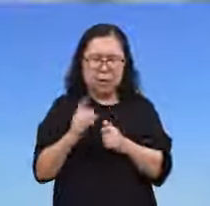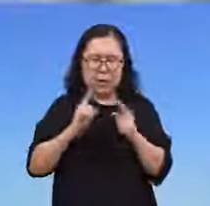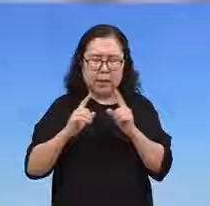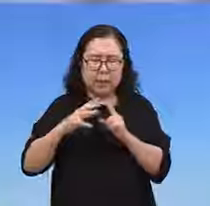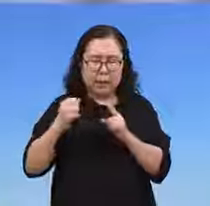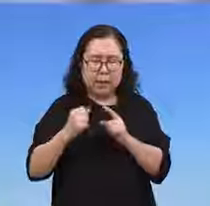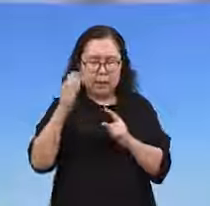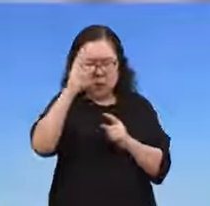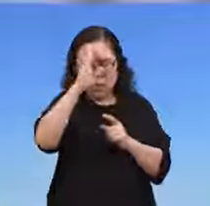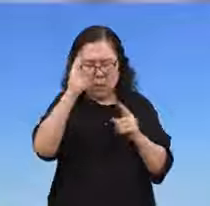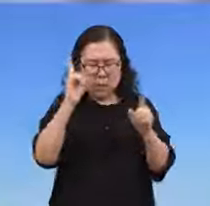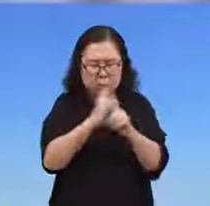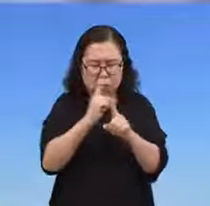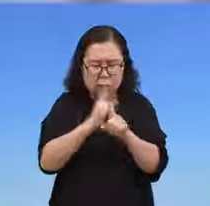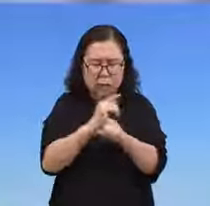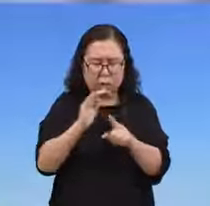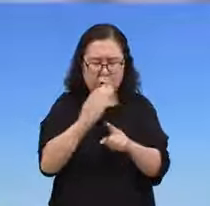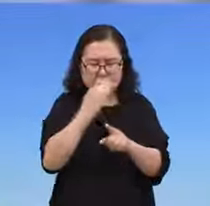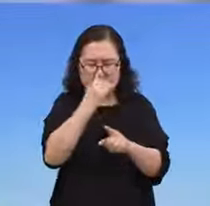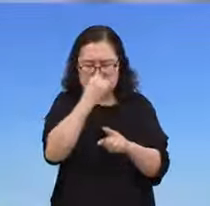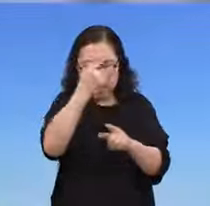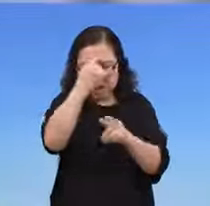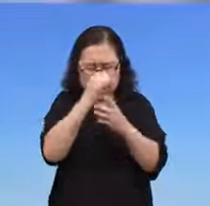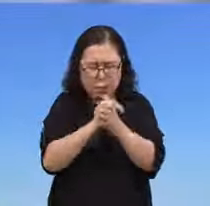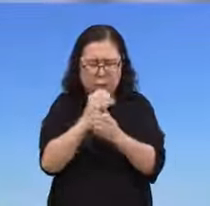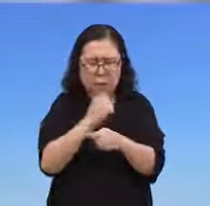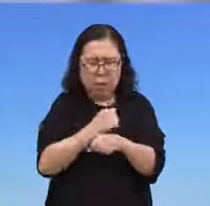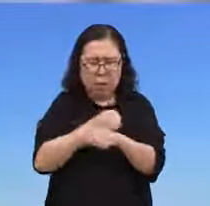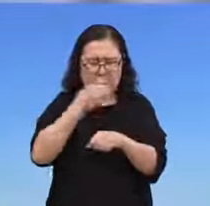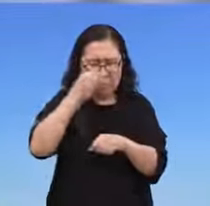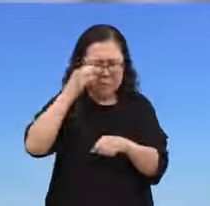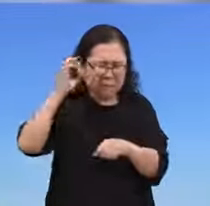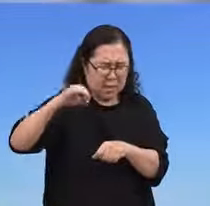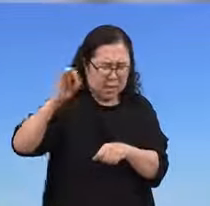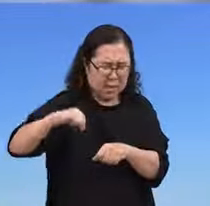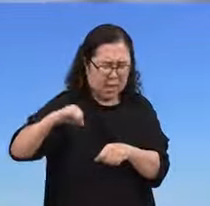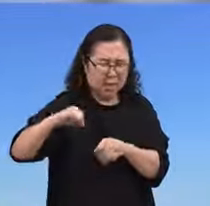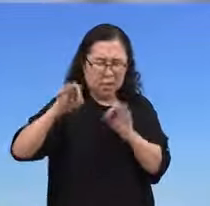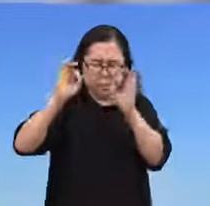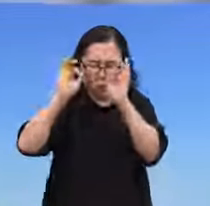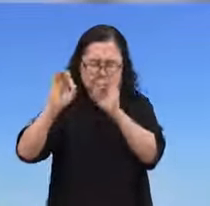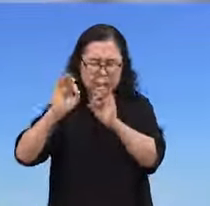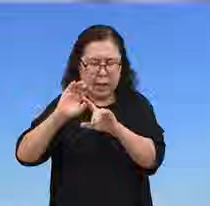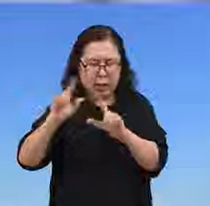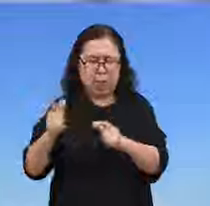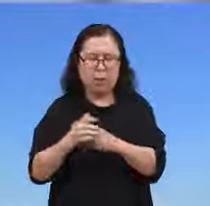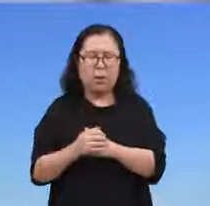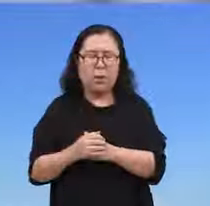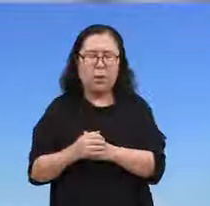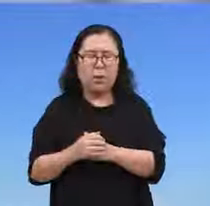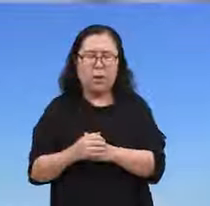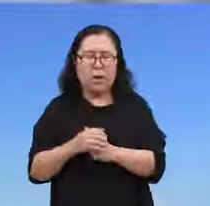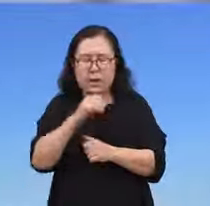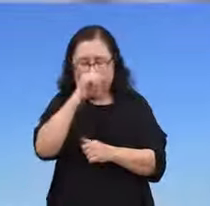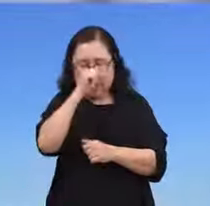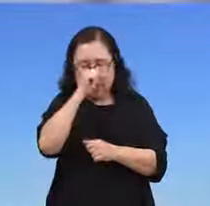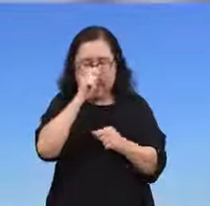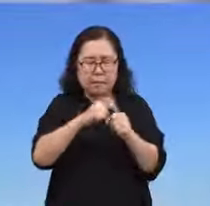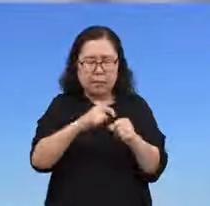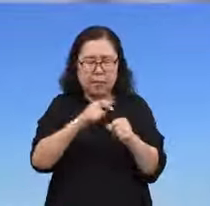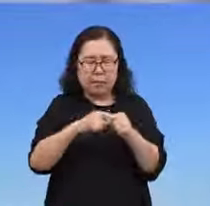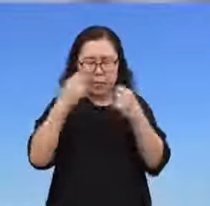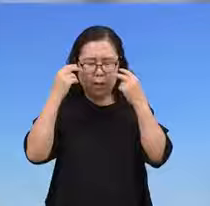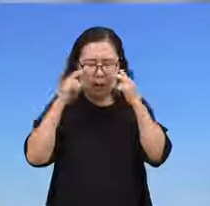하더라도 빨리빨리 치료가 되도록 기도하고 시시한 것에 눈길을 주지 아니하면서 그렇게 선한